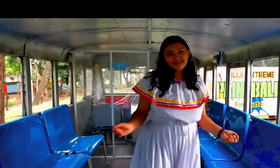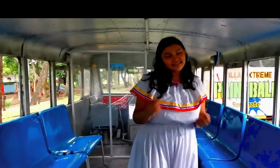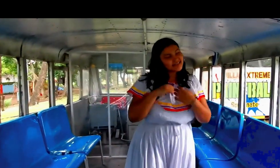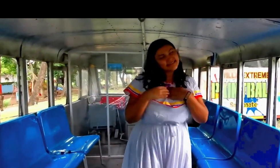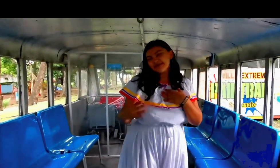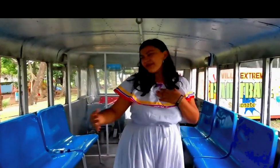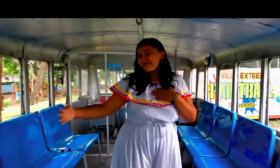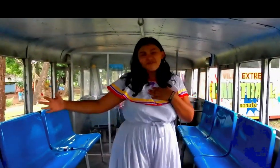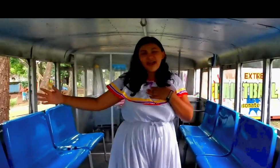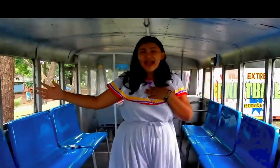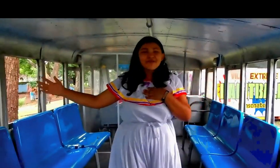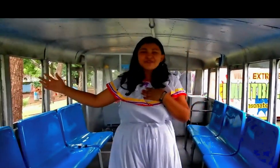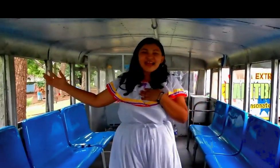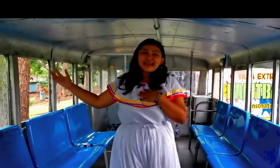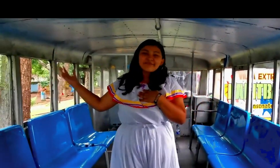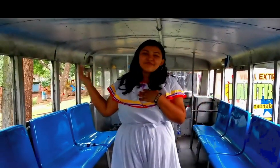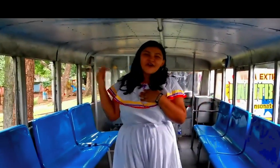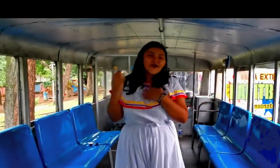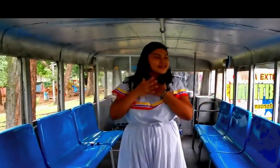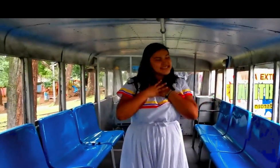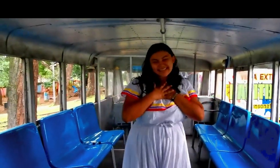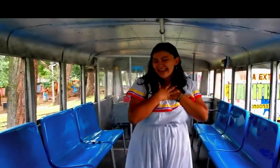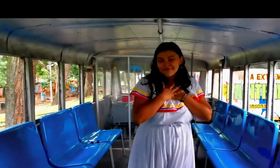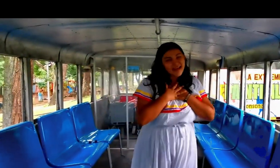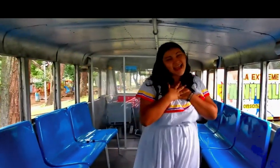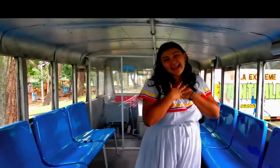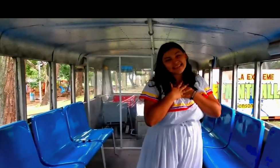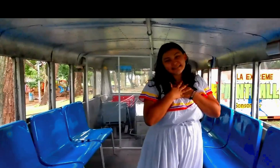sirenas. Si me fuera un día de vos, tal vez